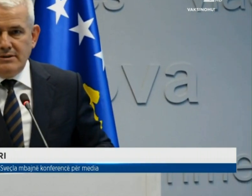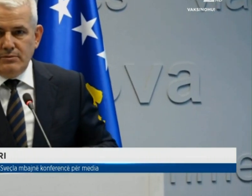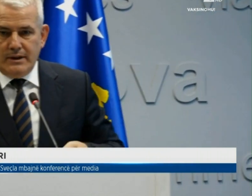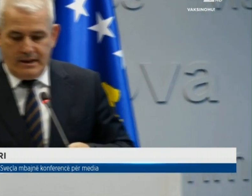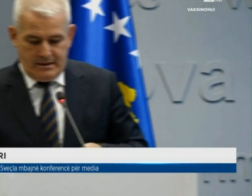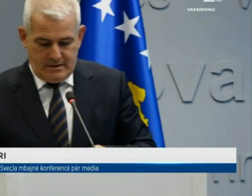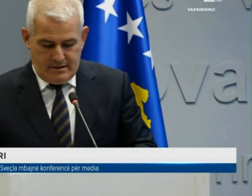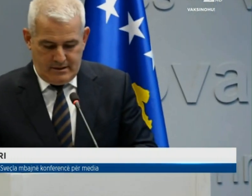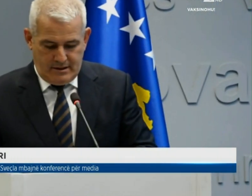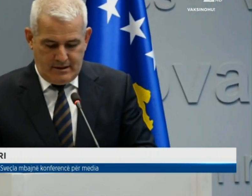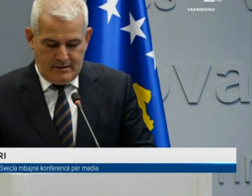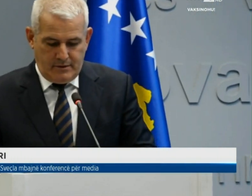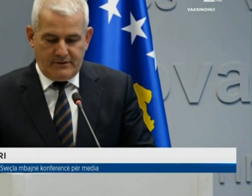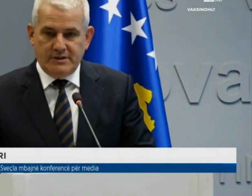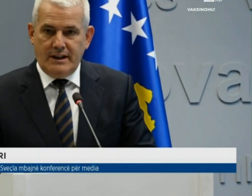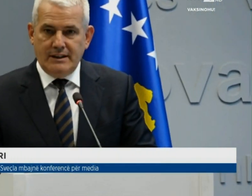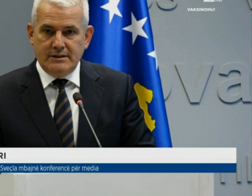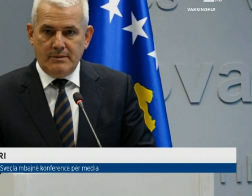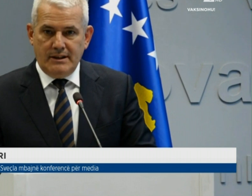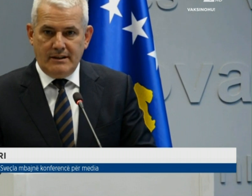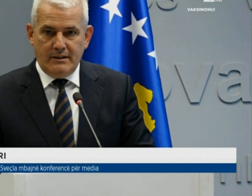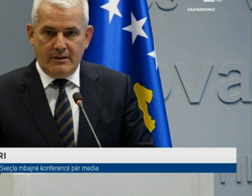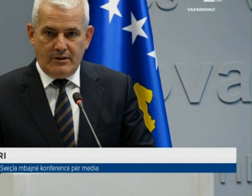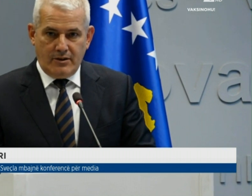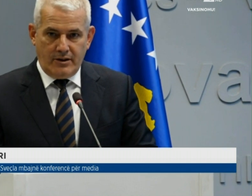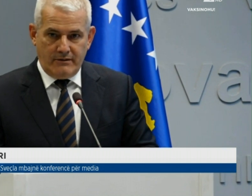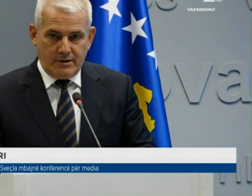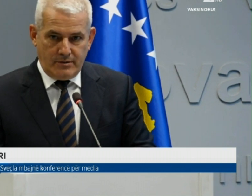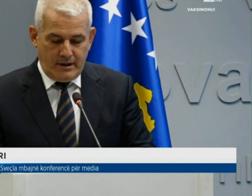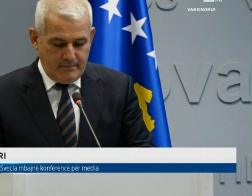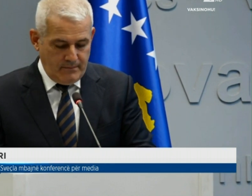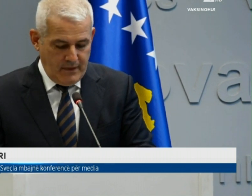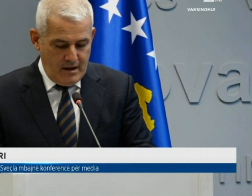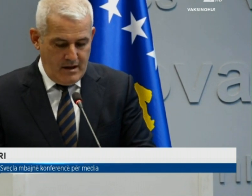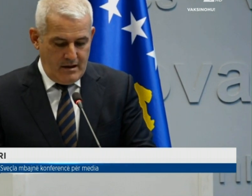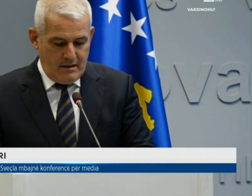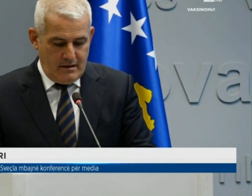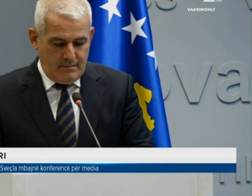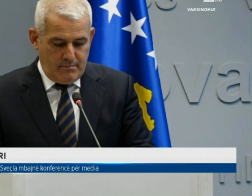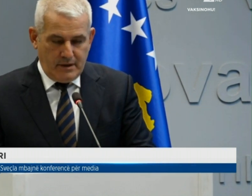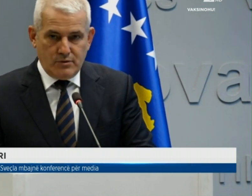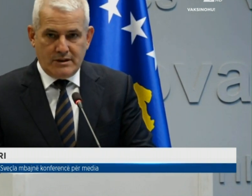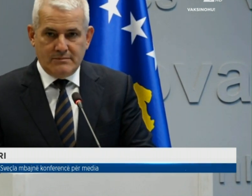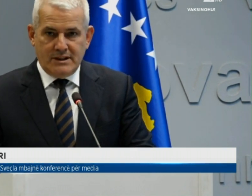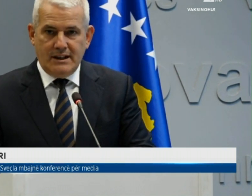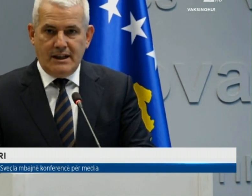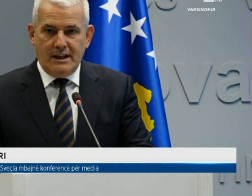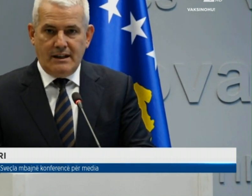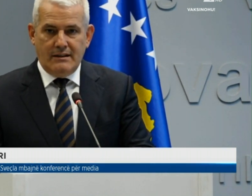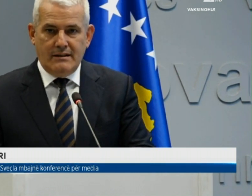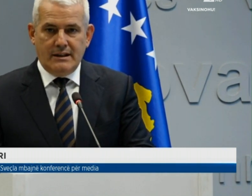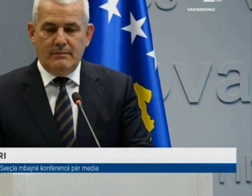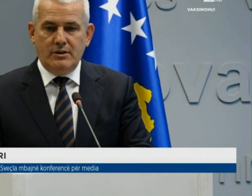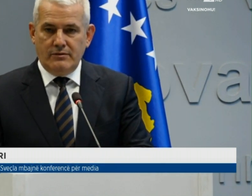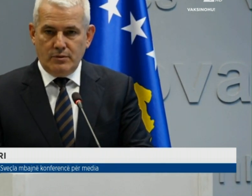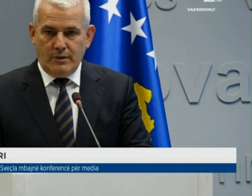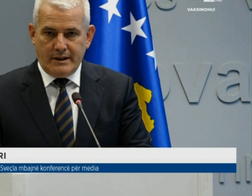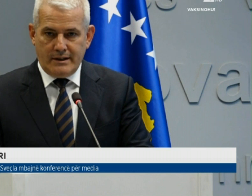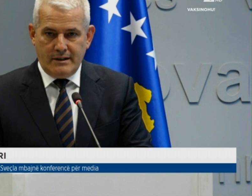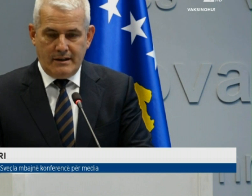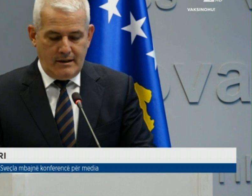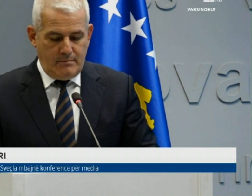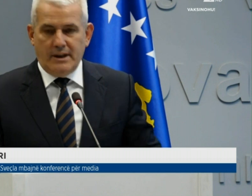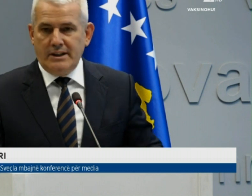janë të bazuara në profesionalizmin e organeve tona. Pa dyshim se ne kemi